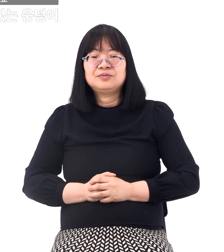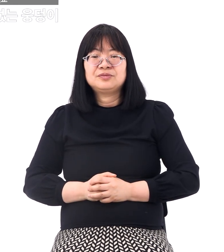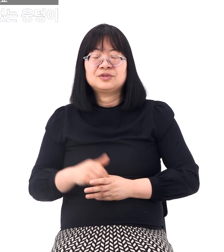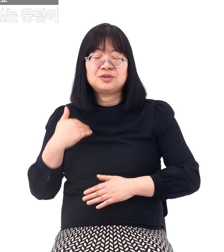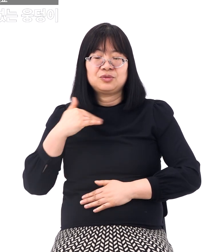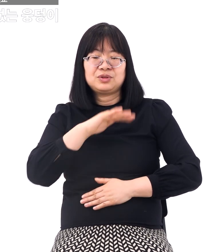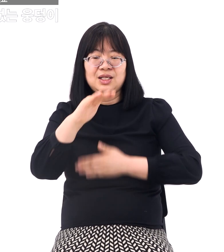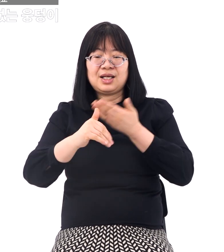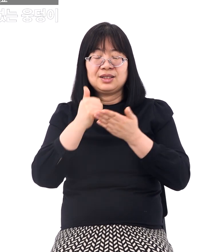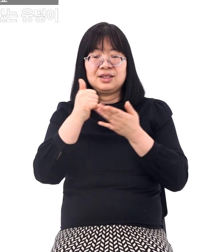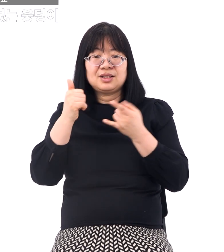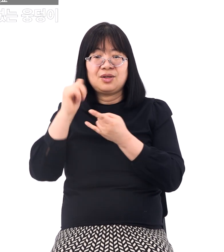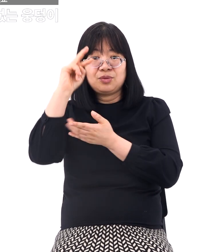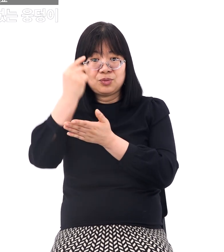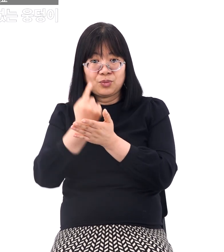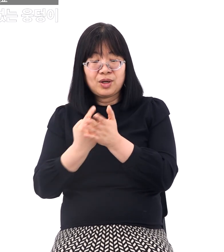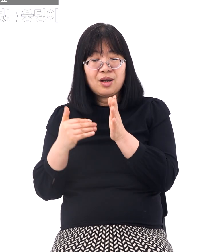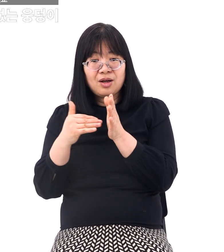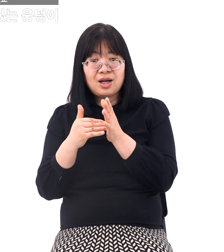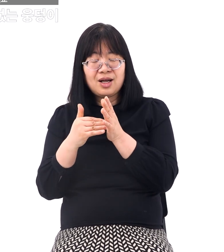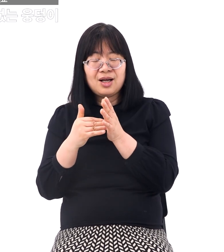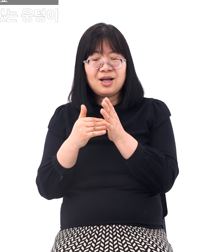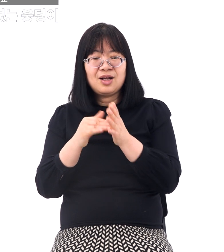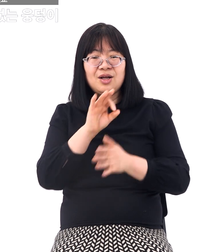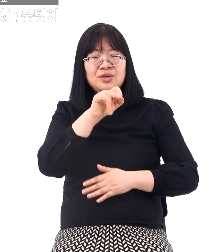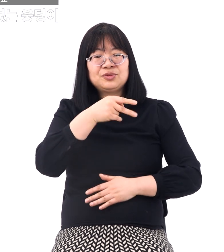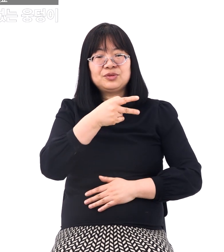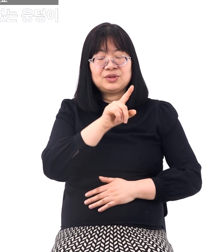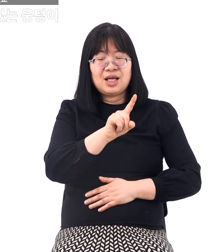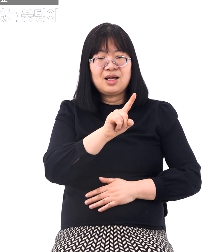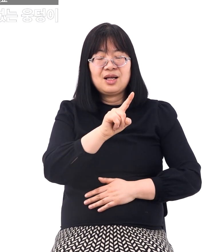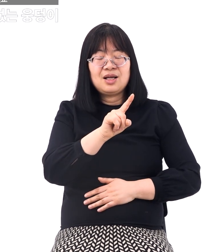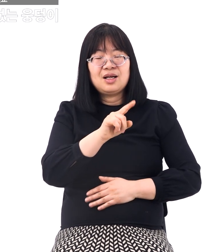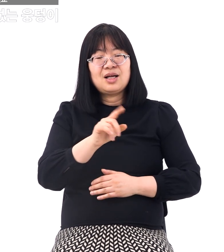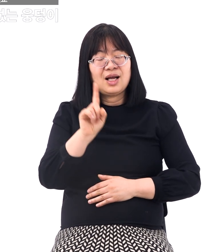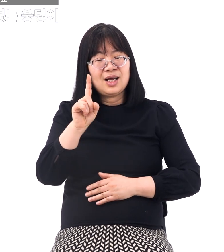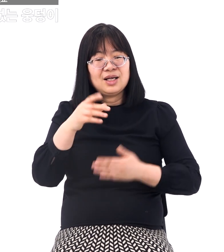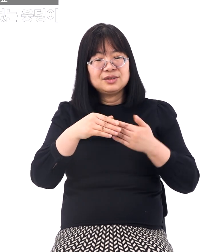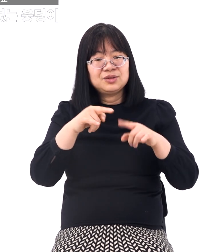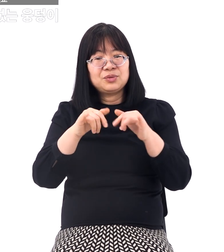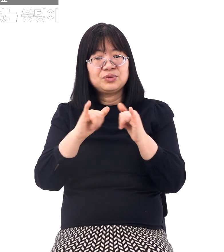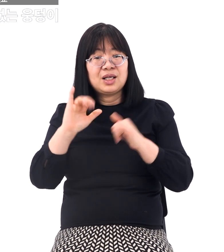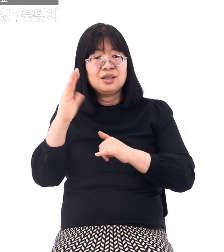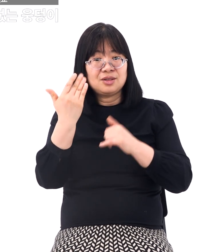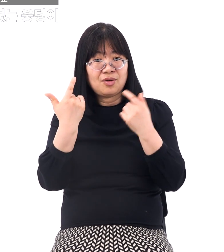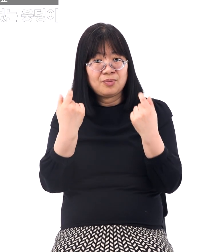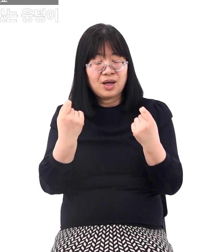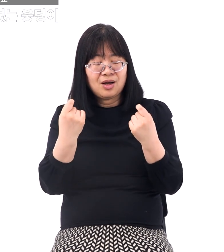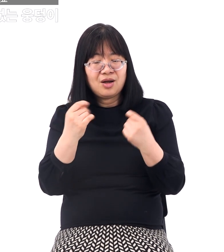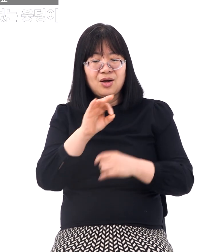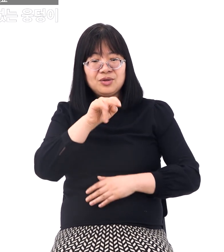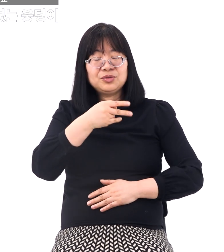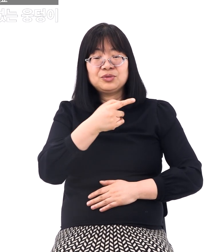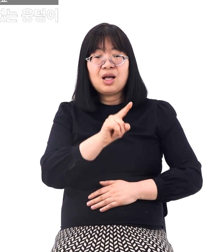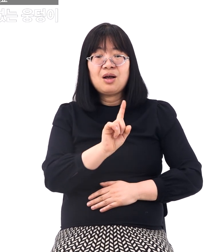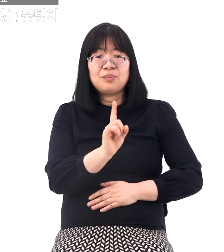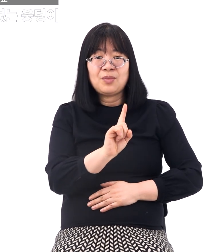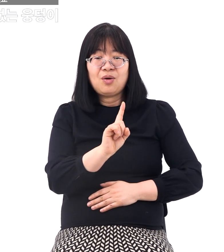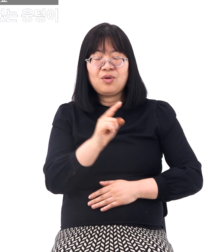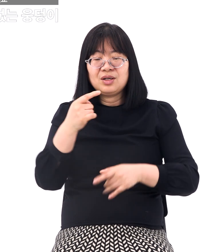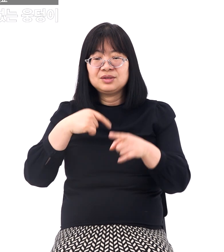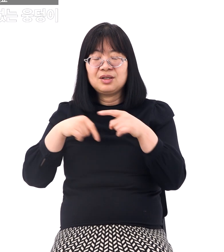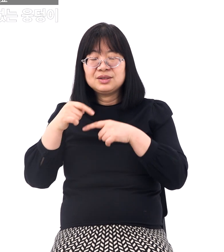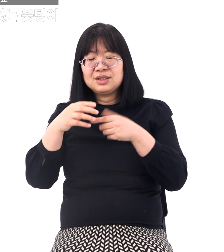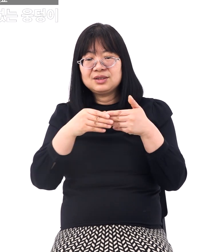우리 하나님께로 돌아와서 유다의 한 지도자같이 되고, 뭐 유다의 무슨 그